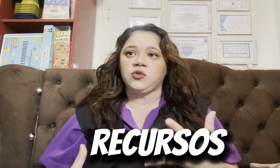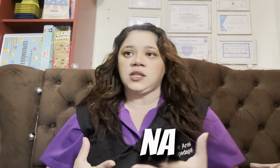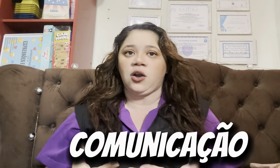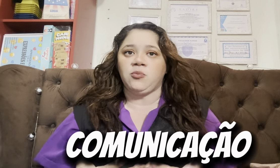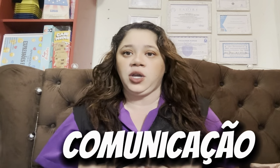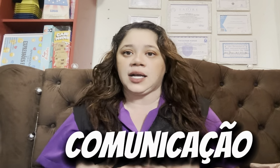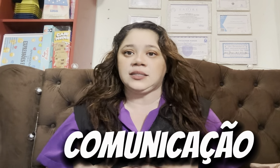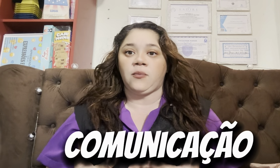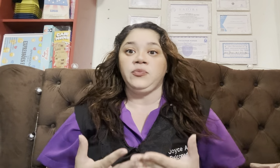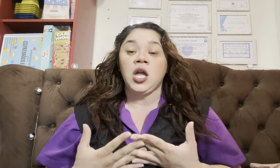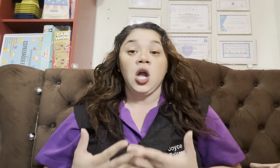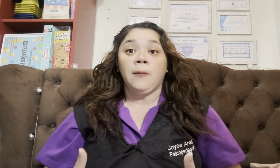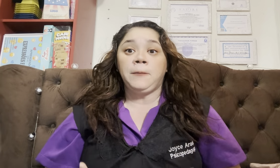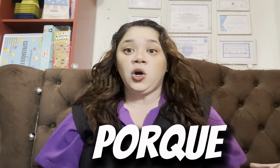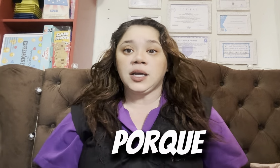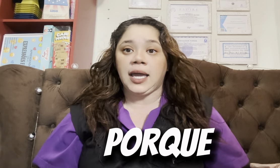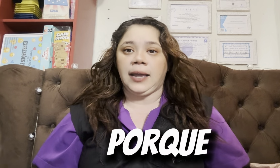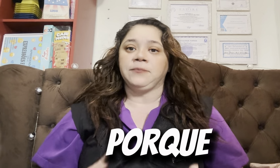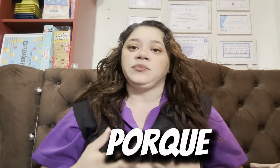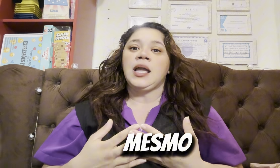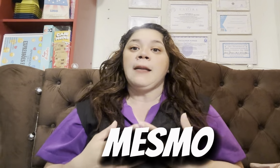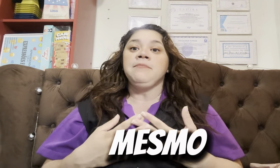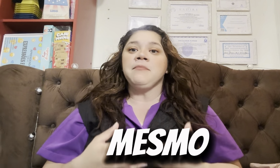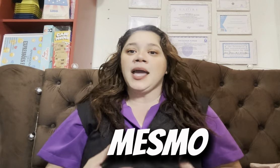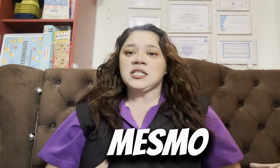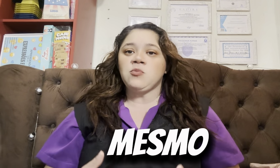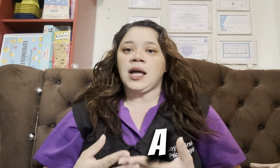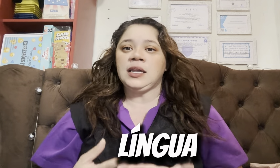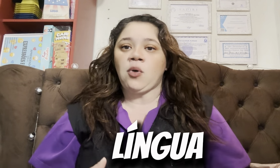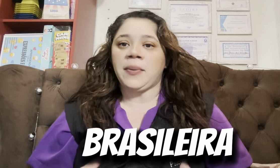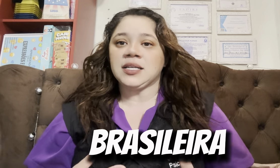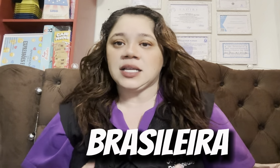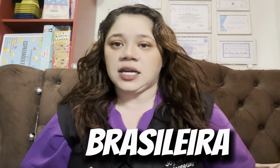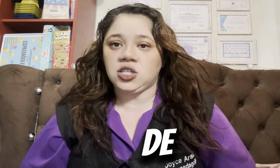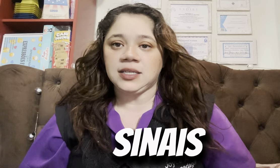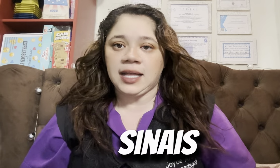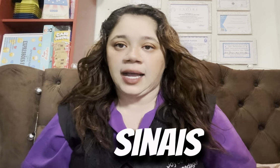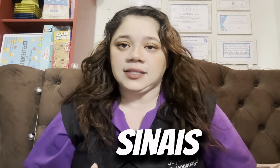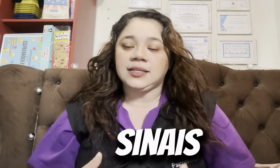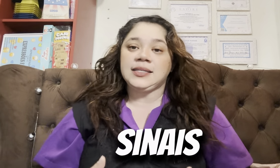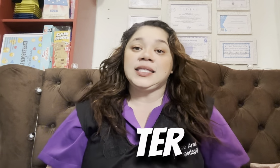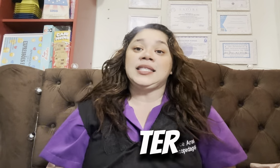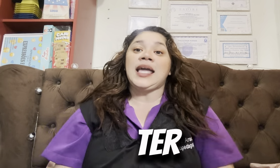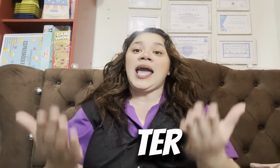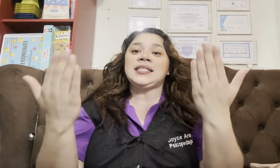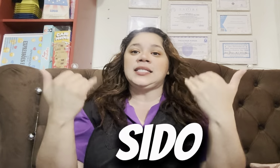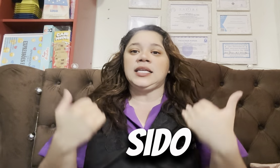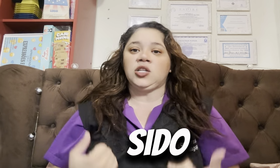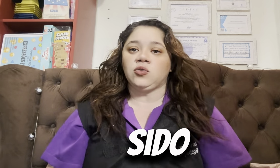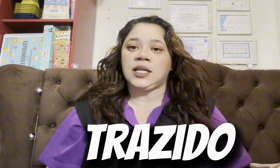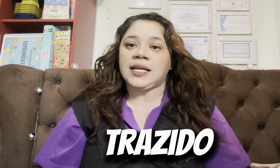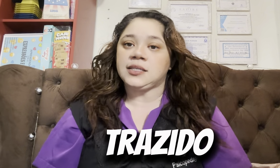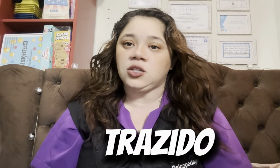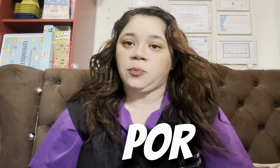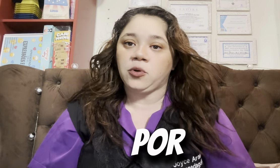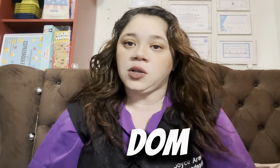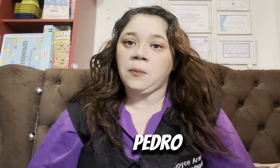na comunicação. Por quê? Mesmo a língua brasileira de sinais ter sido trazido por D.